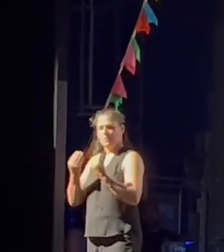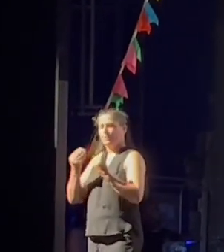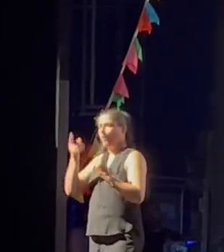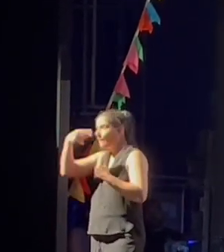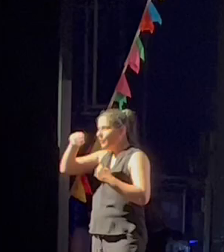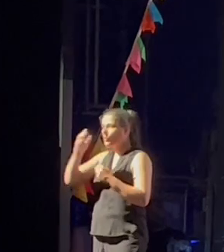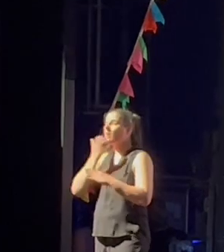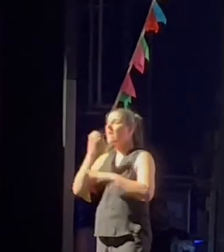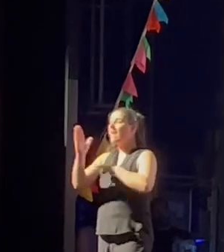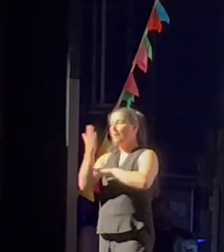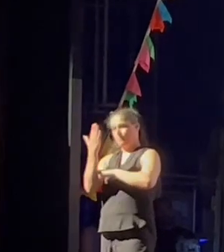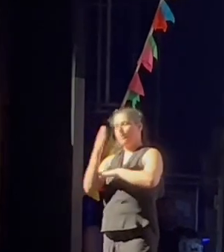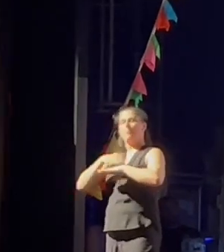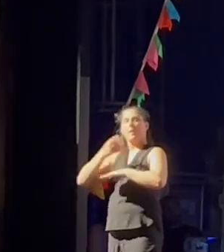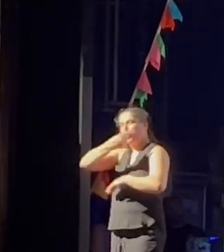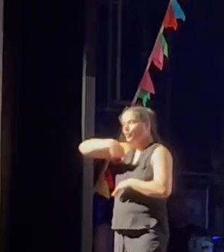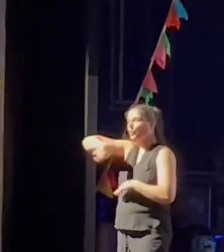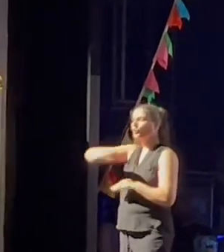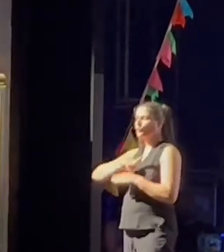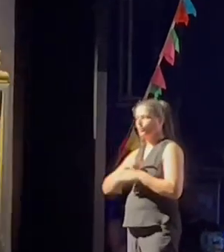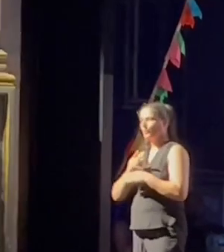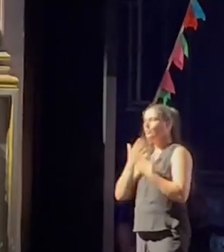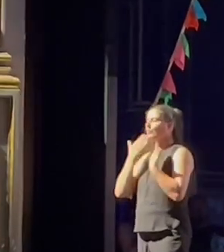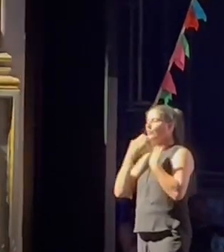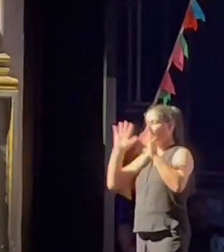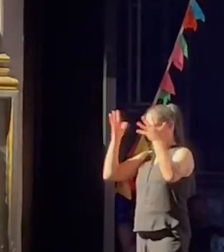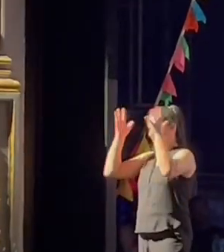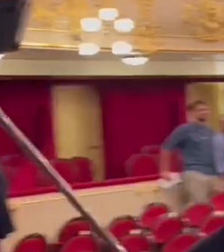nosotros Muchas gracias a todos